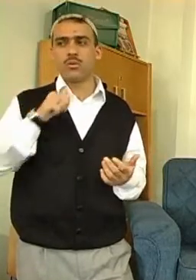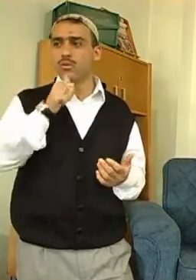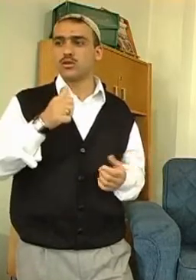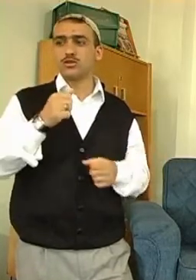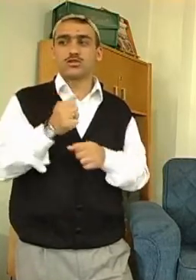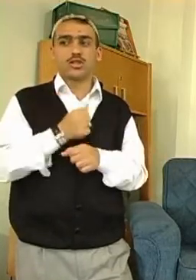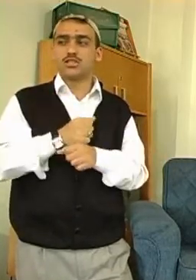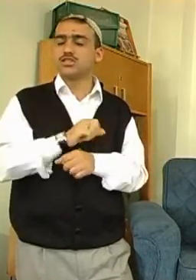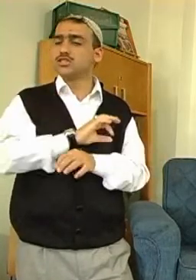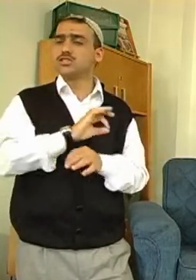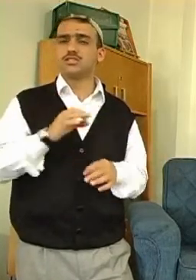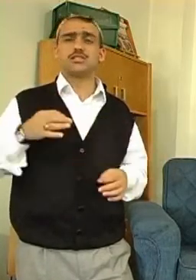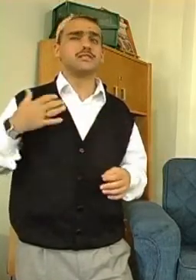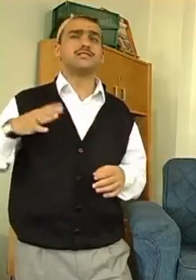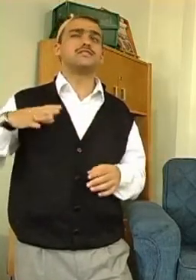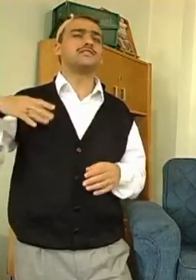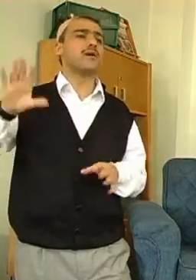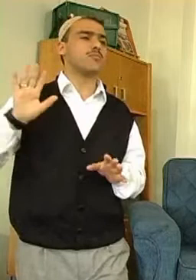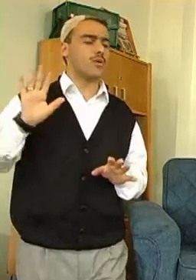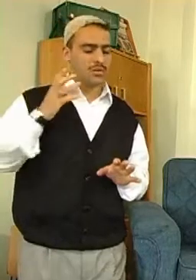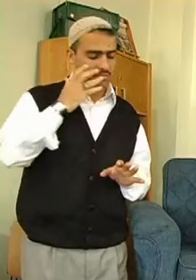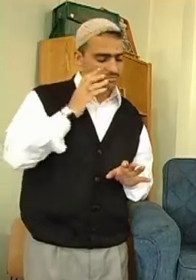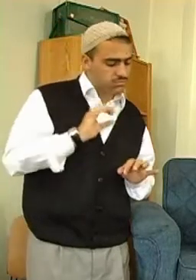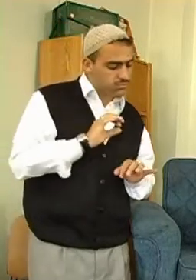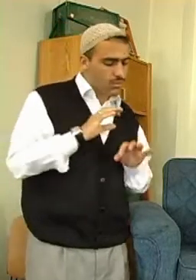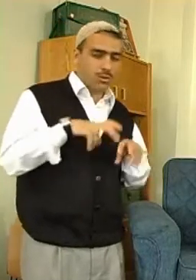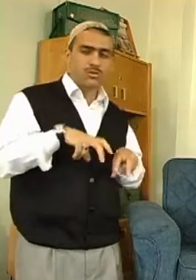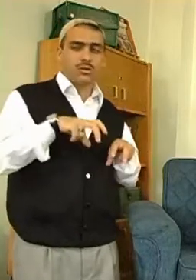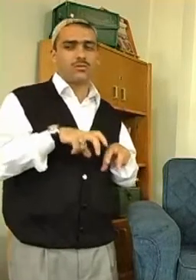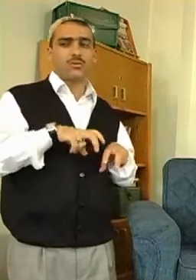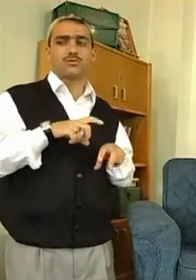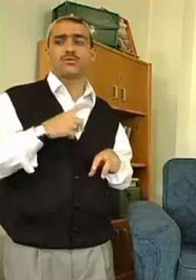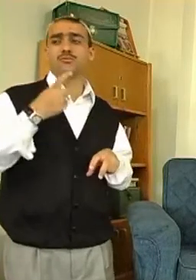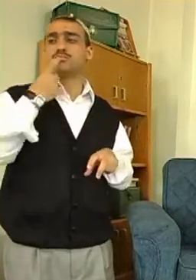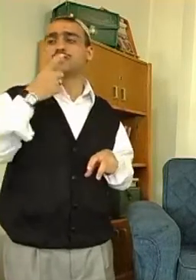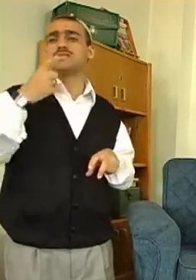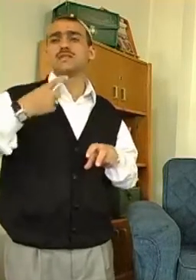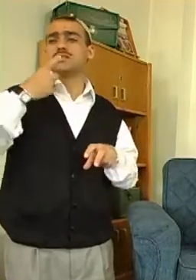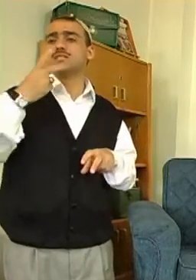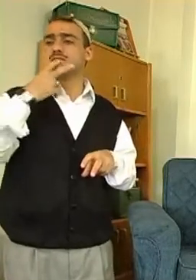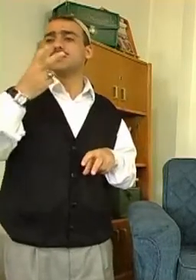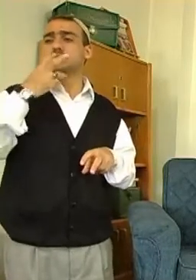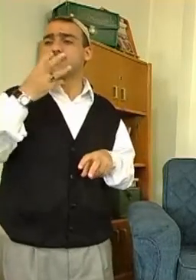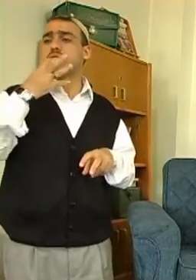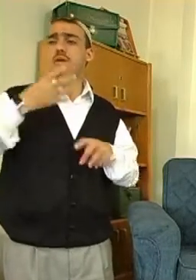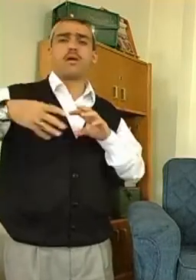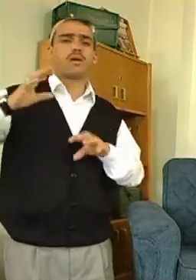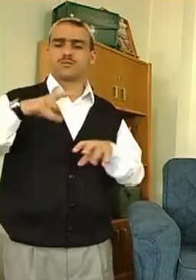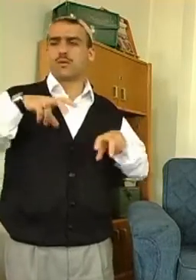yok. İhtiyacı olmadığı için taş orada kalmış işte. Anlaşıldı mı? Yani ağaç olunca ihtiyaç